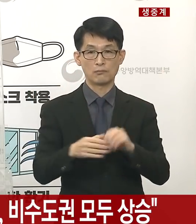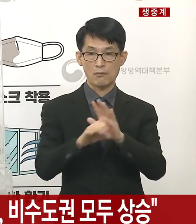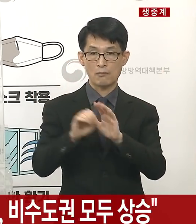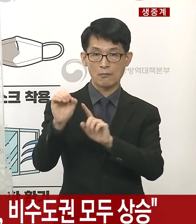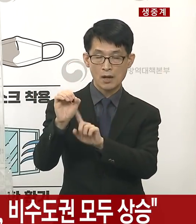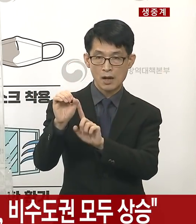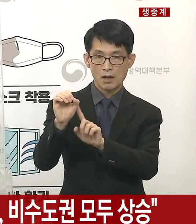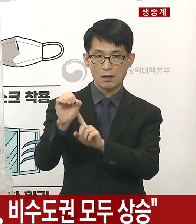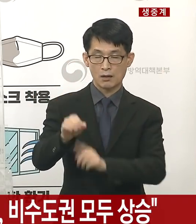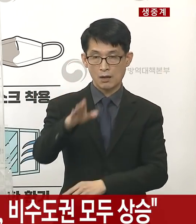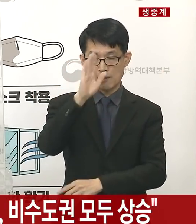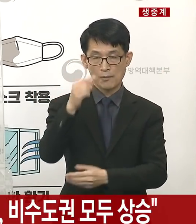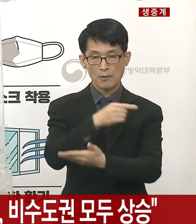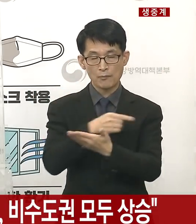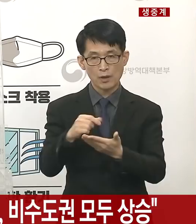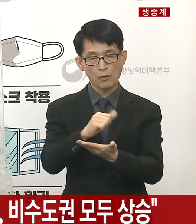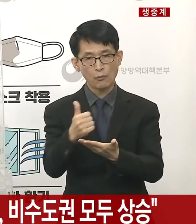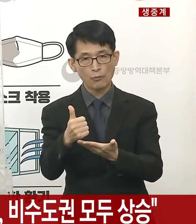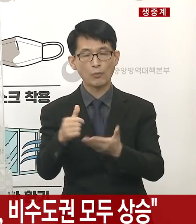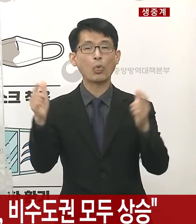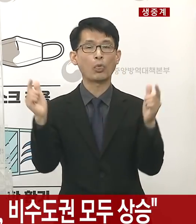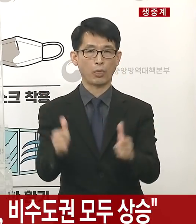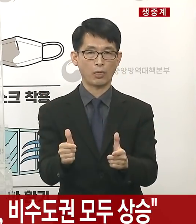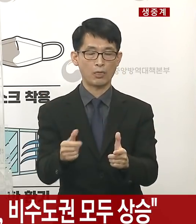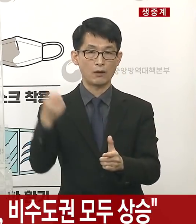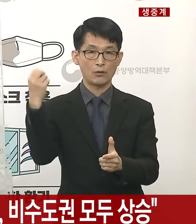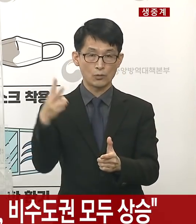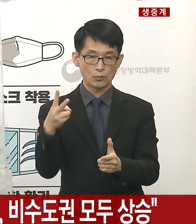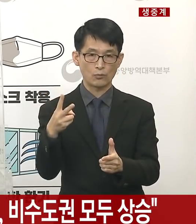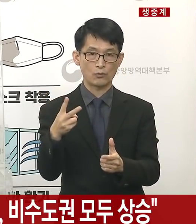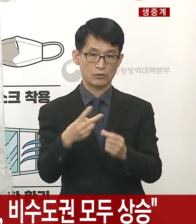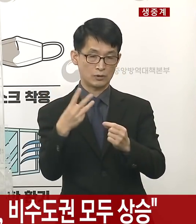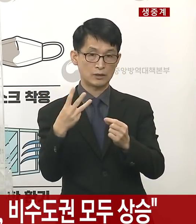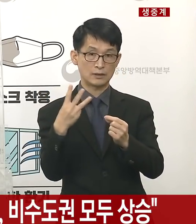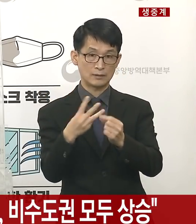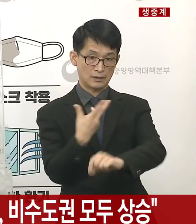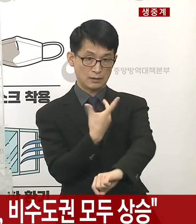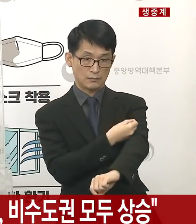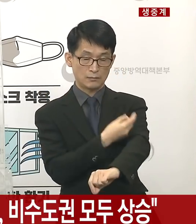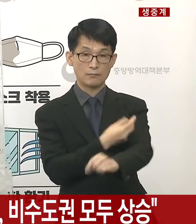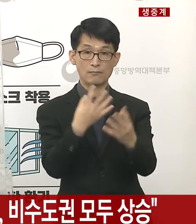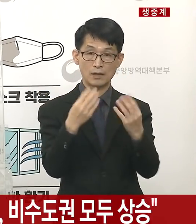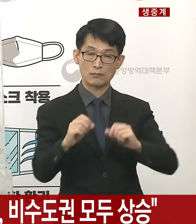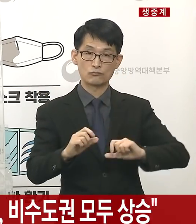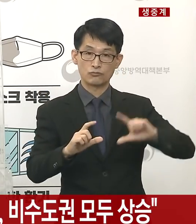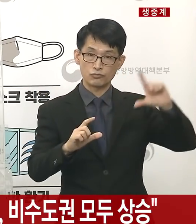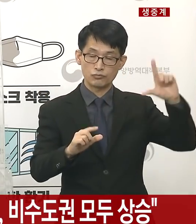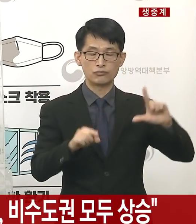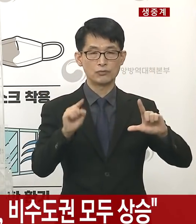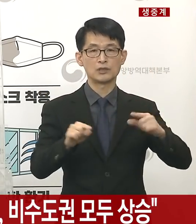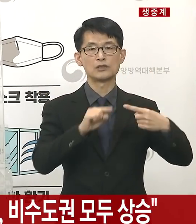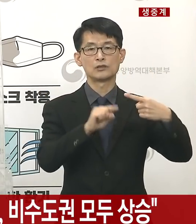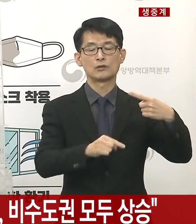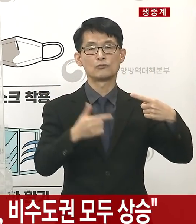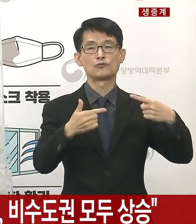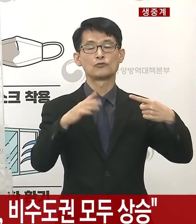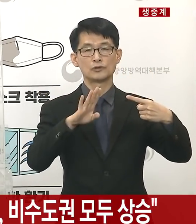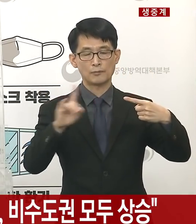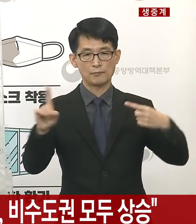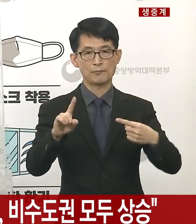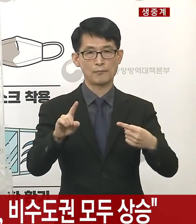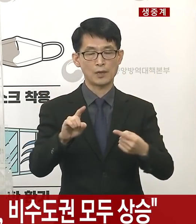변이의 낮은 중증도와 또 높은 3차 접종률로 위중증 확진자는 1.63배가